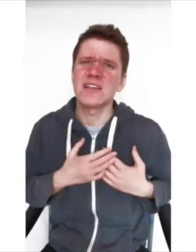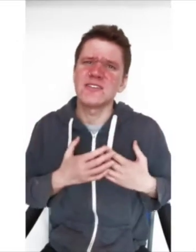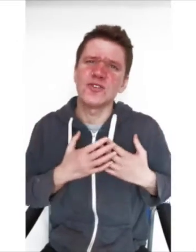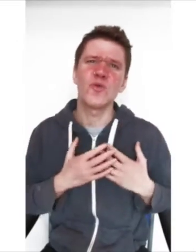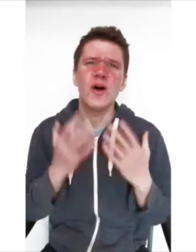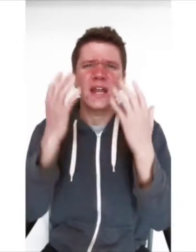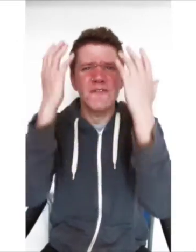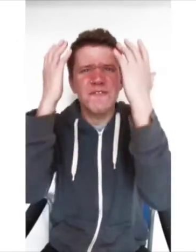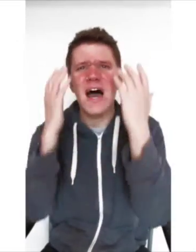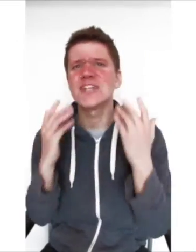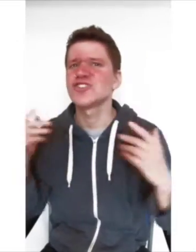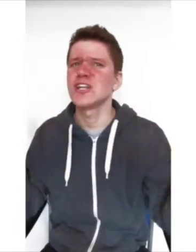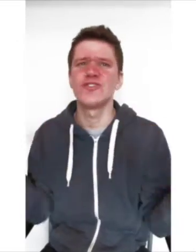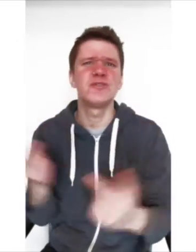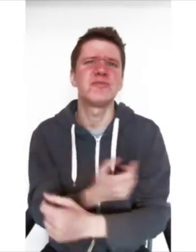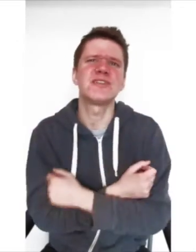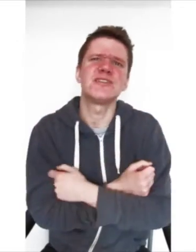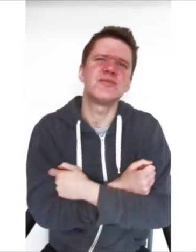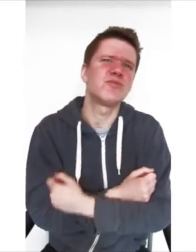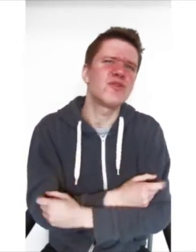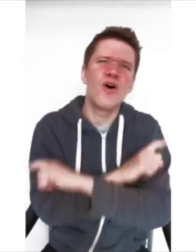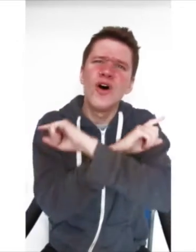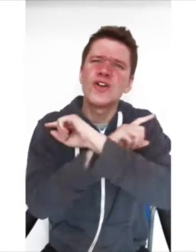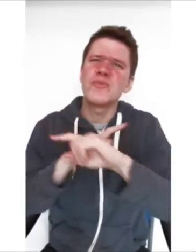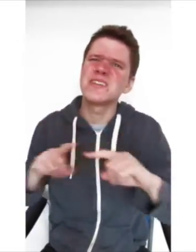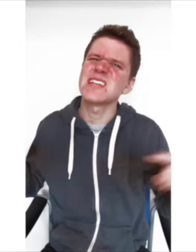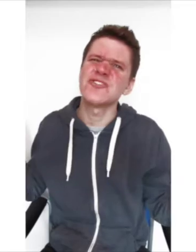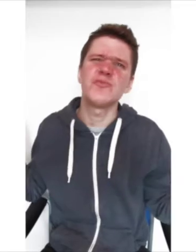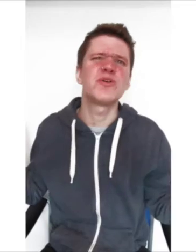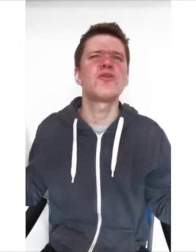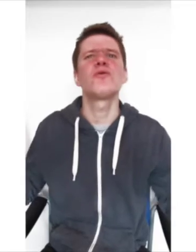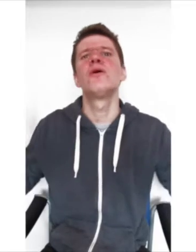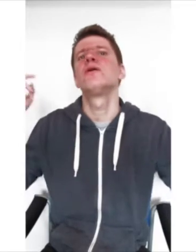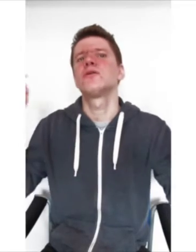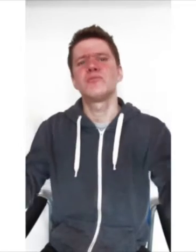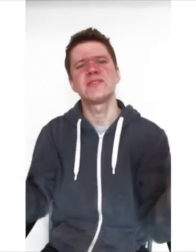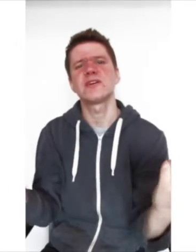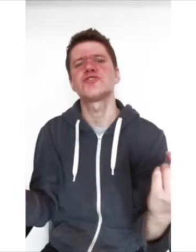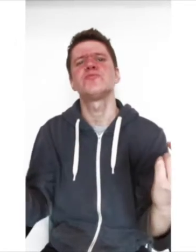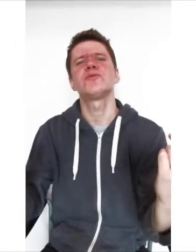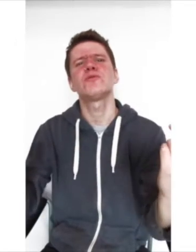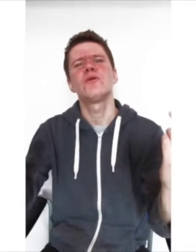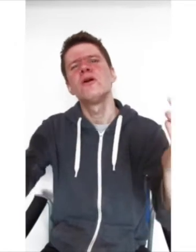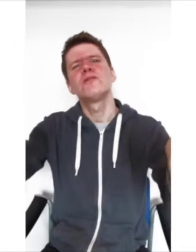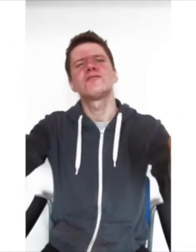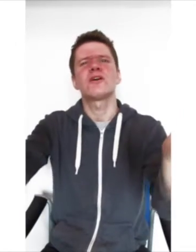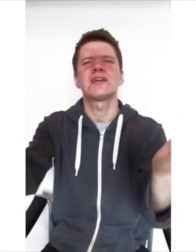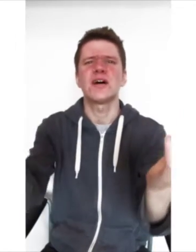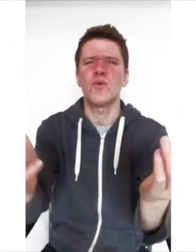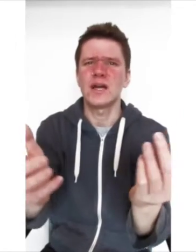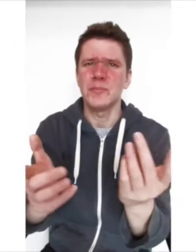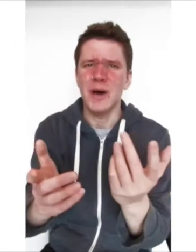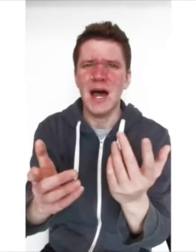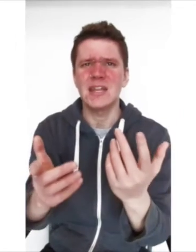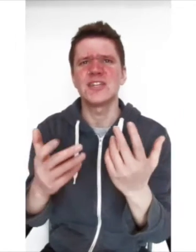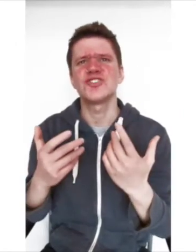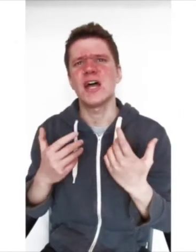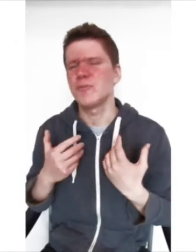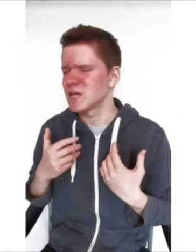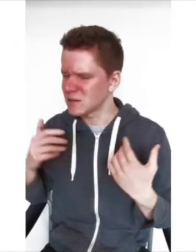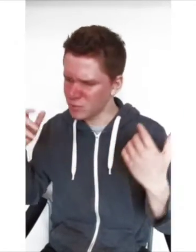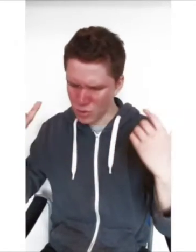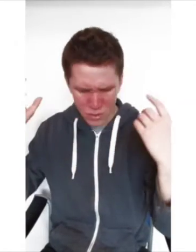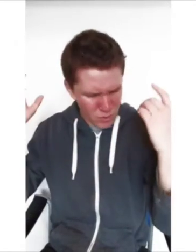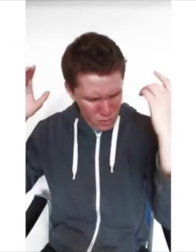Mi difenderò anche se il cuore e la faccia li ho dipinti di blu. Non pensarci più, non pensarci più, so che da qualche parte